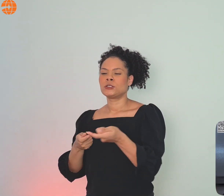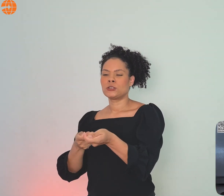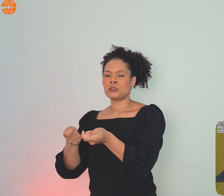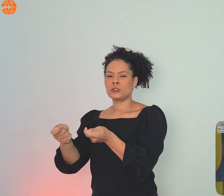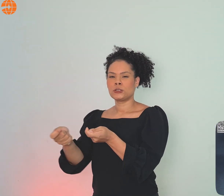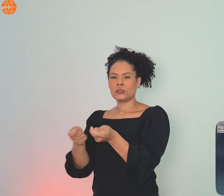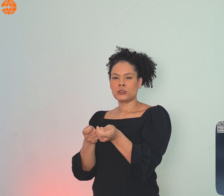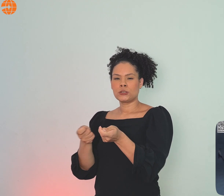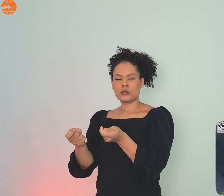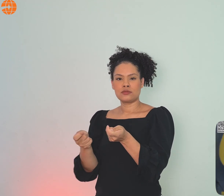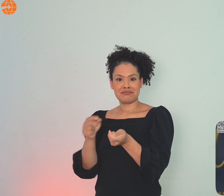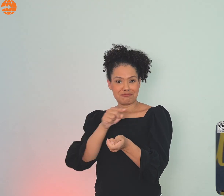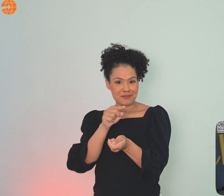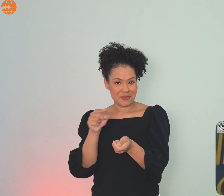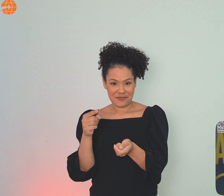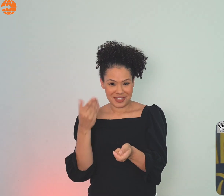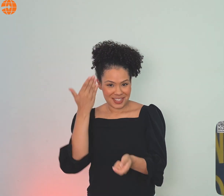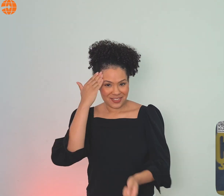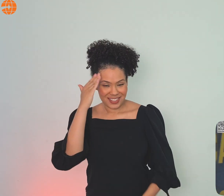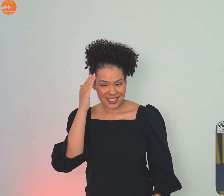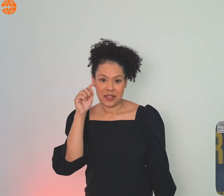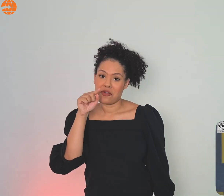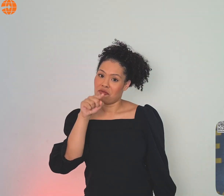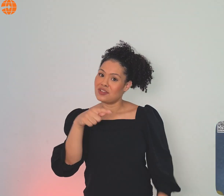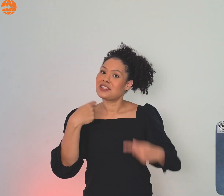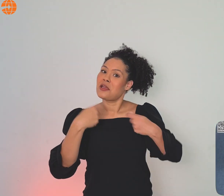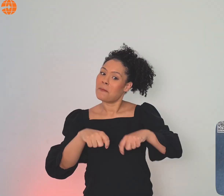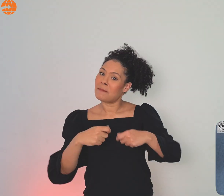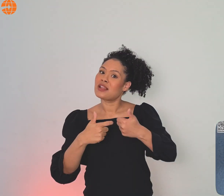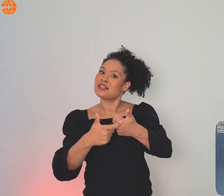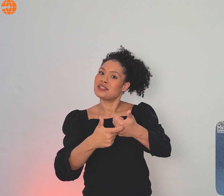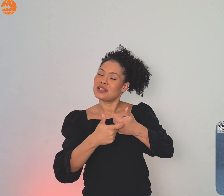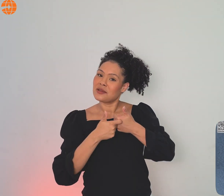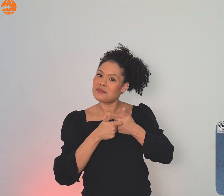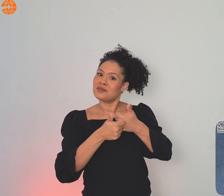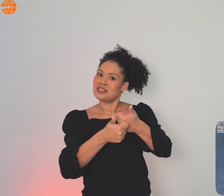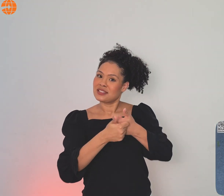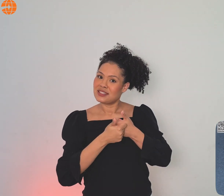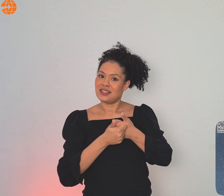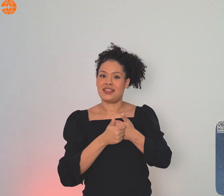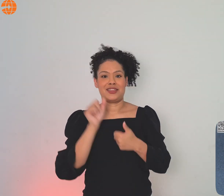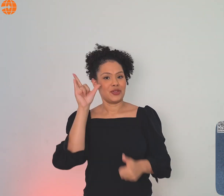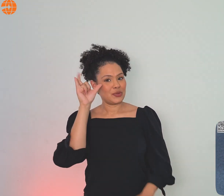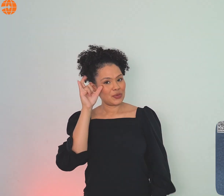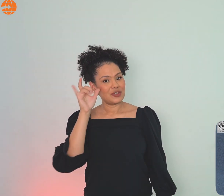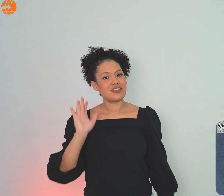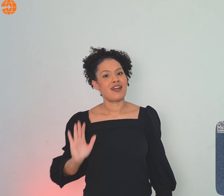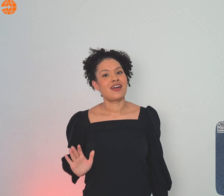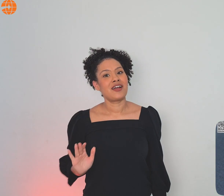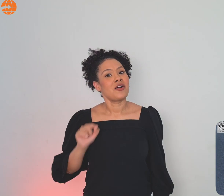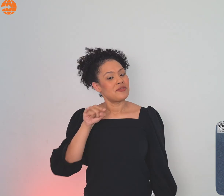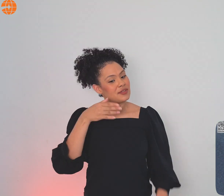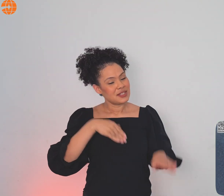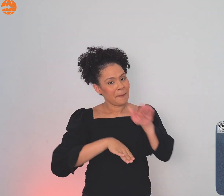Você que não entendeu do que eu estou falando, você não me segue no Instagram e você não vai para o céu.